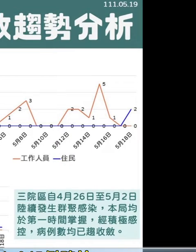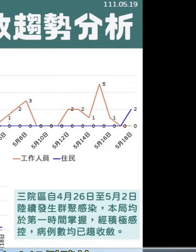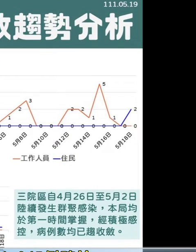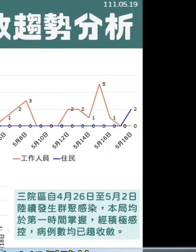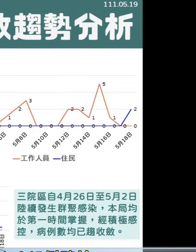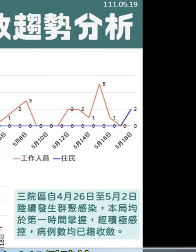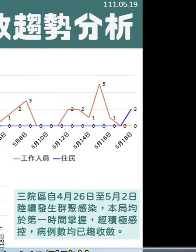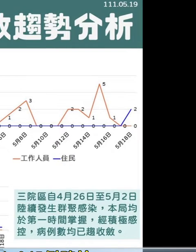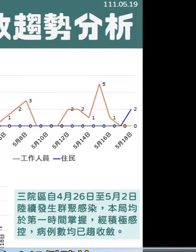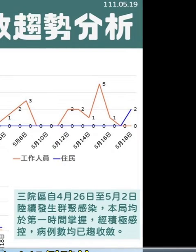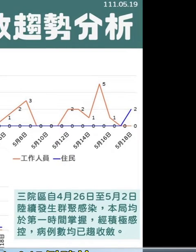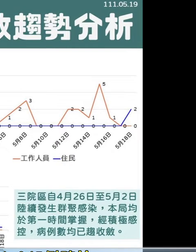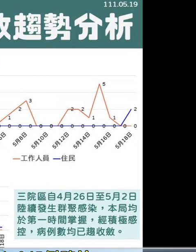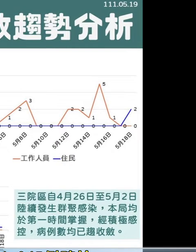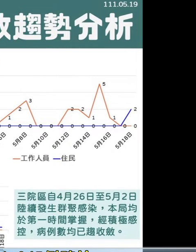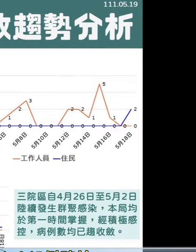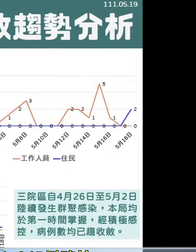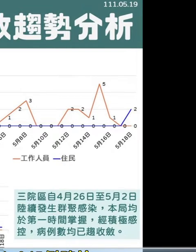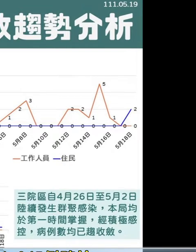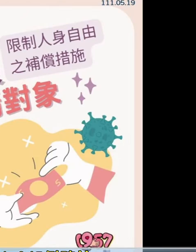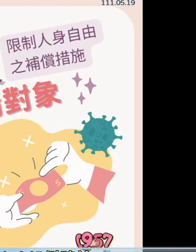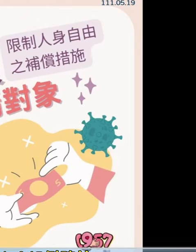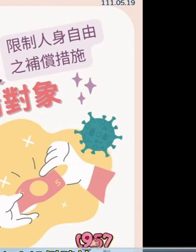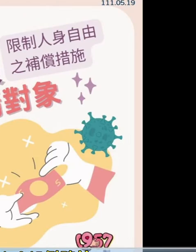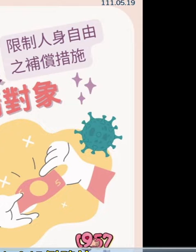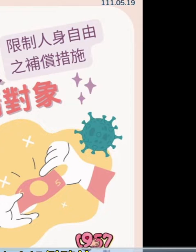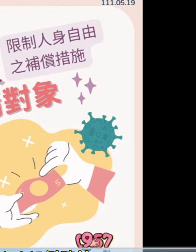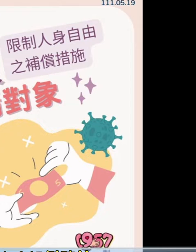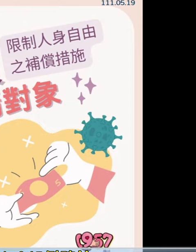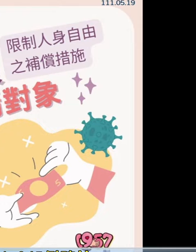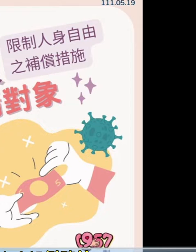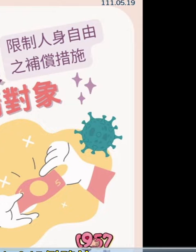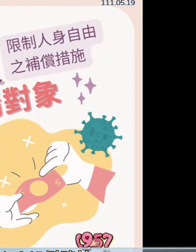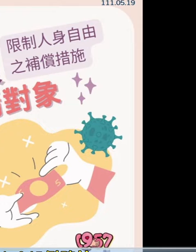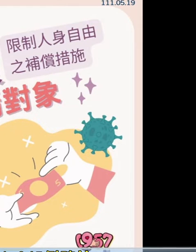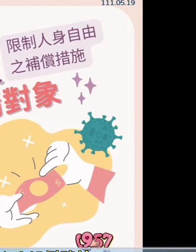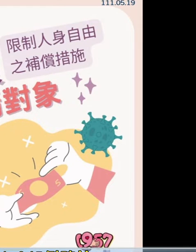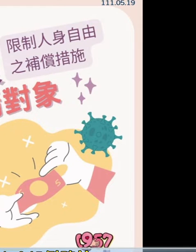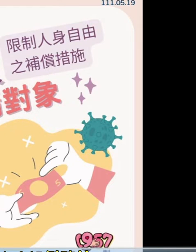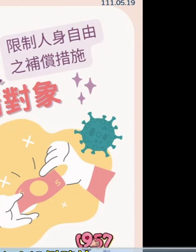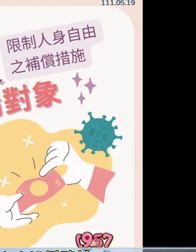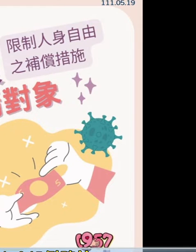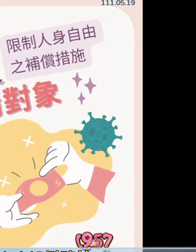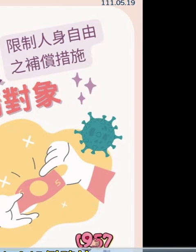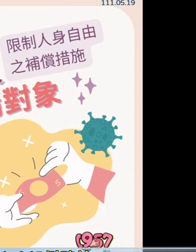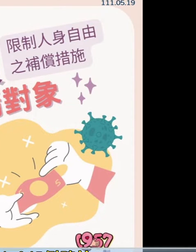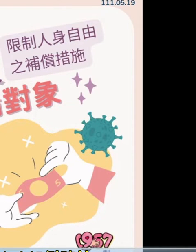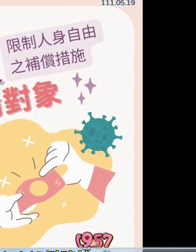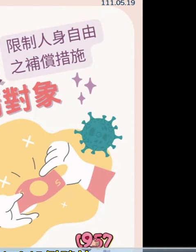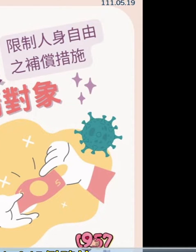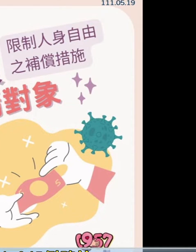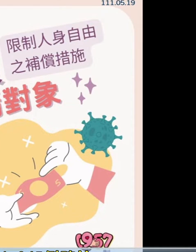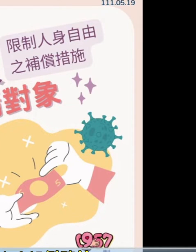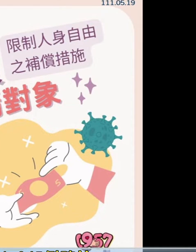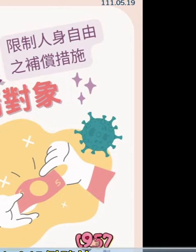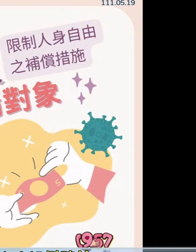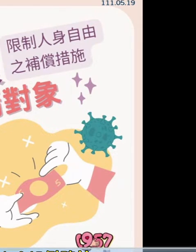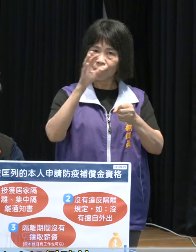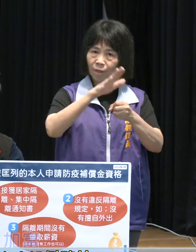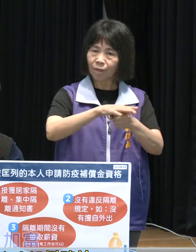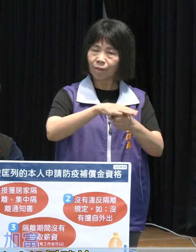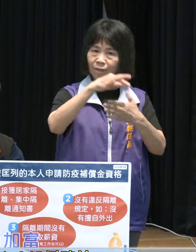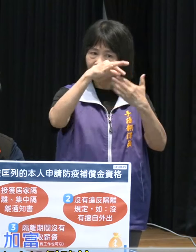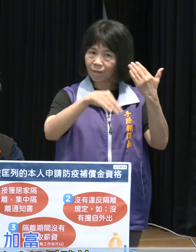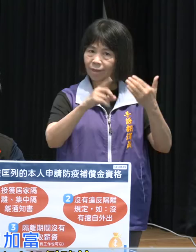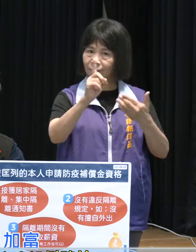陈家富对于确诊者的防疫补偿申请进行详细说明。 防疫补偿金的一个资格，就